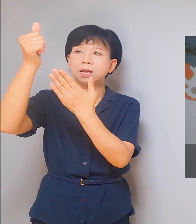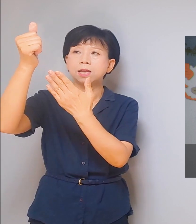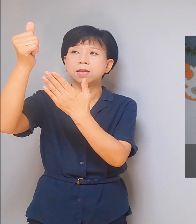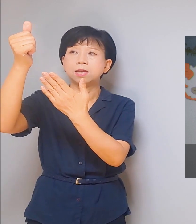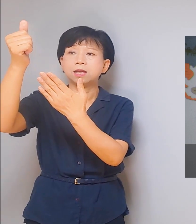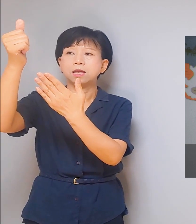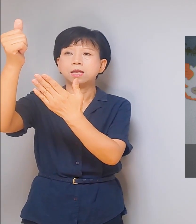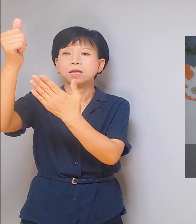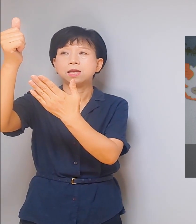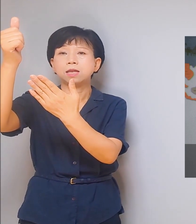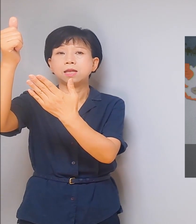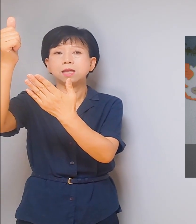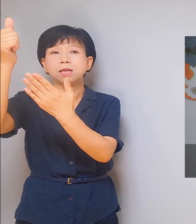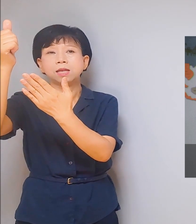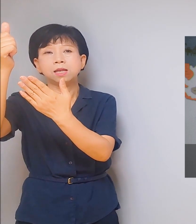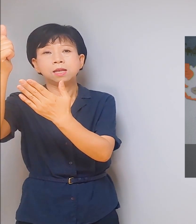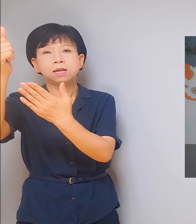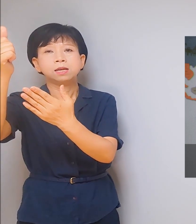성삼위일체께